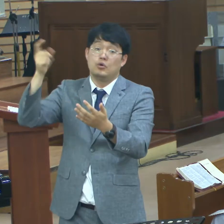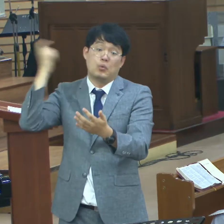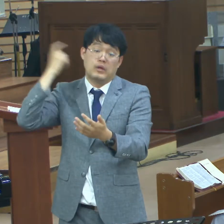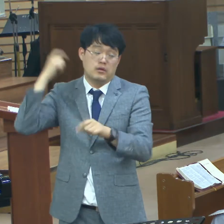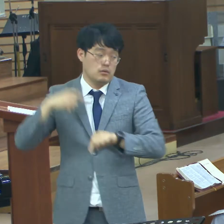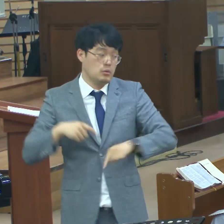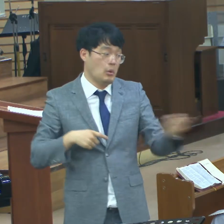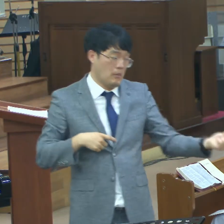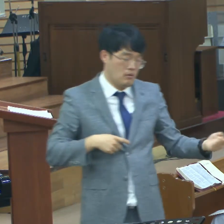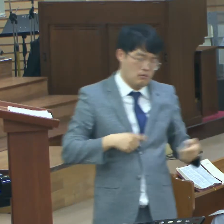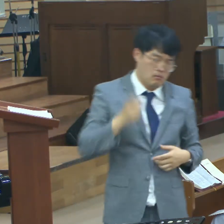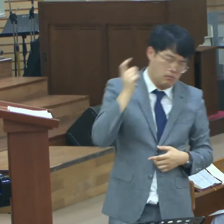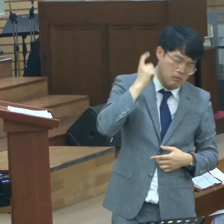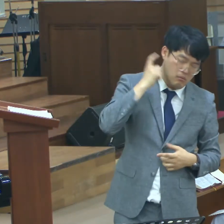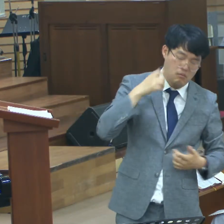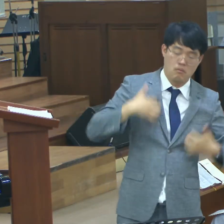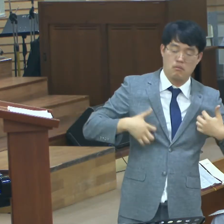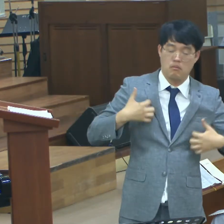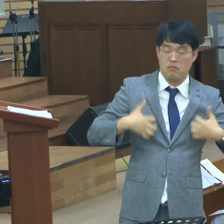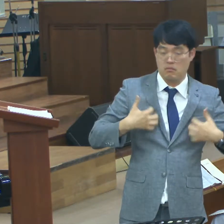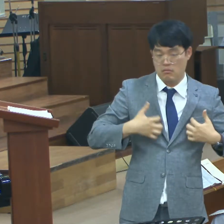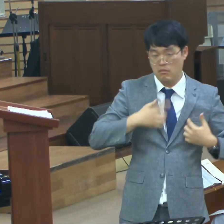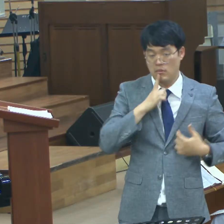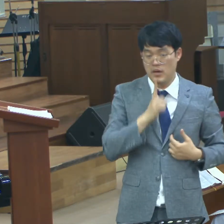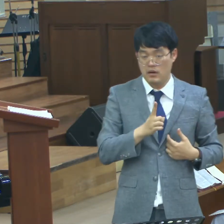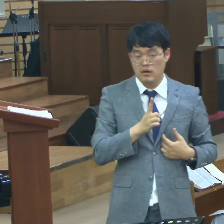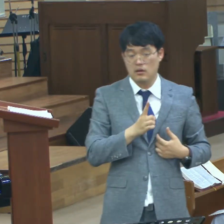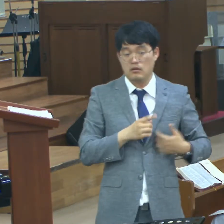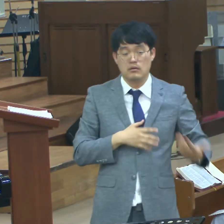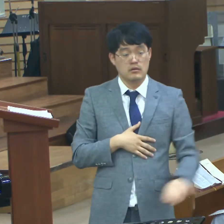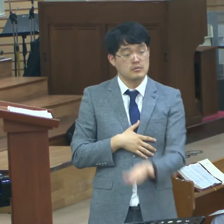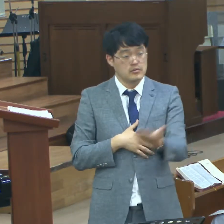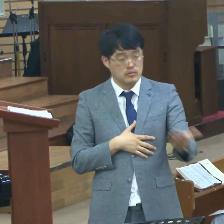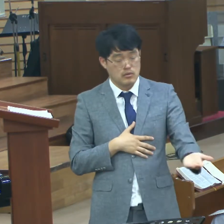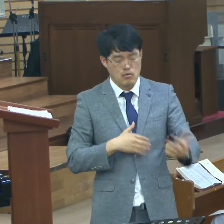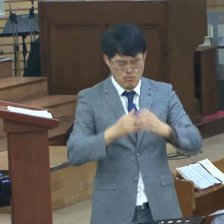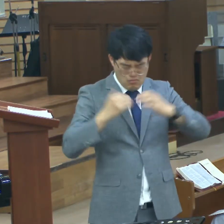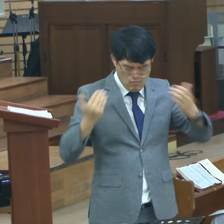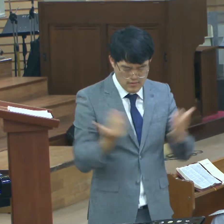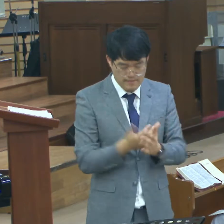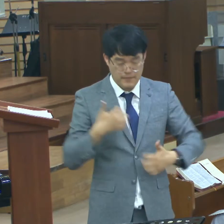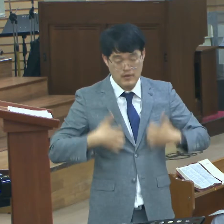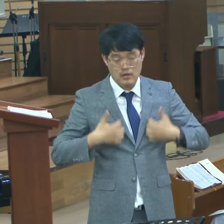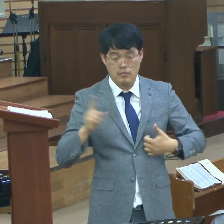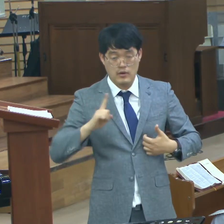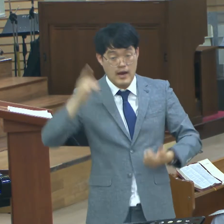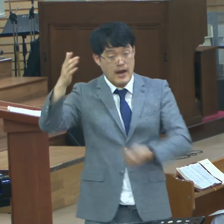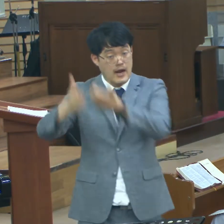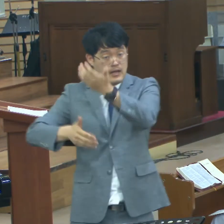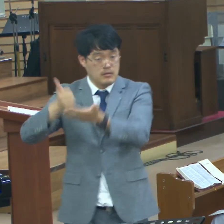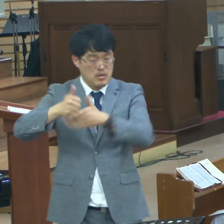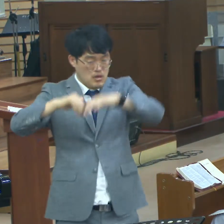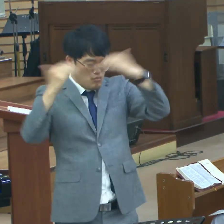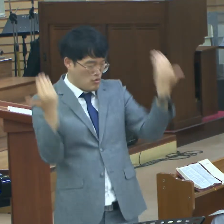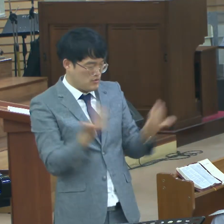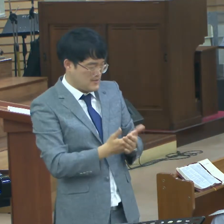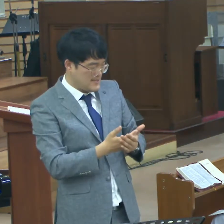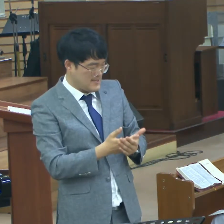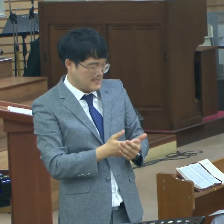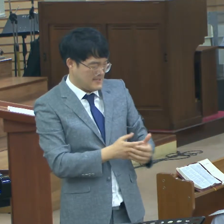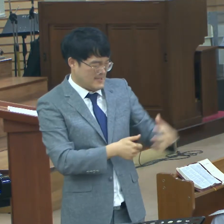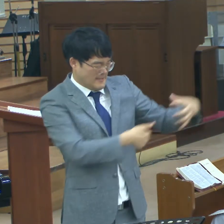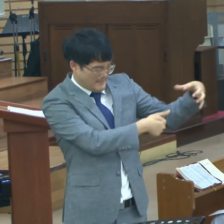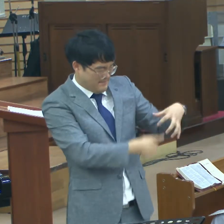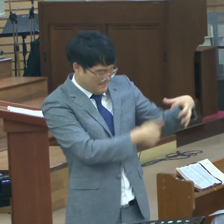옥에서도 기뻐할 수 있었다 하는 거예요. 완벽한 즐거움은 하나님이 모든 강포한 자를 소멸시키시고 오만한 자를